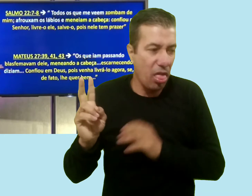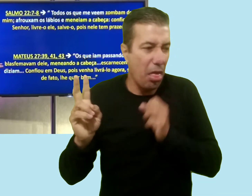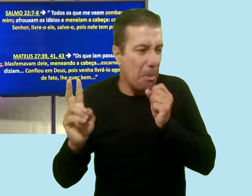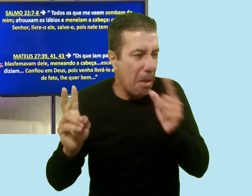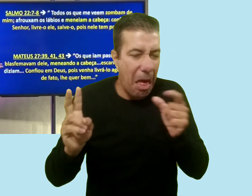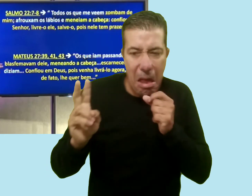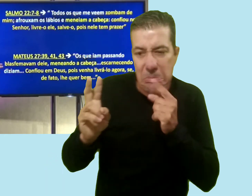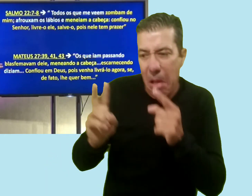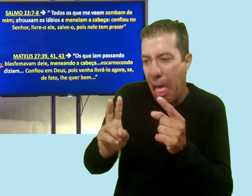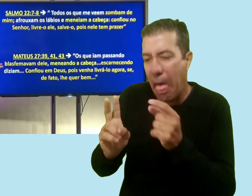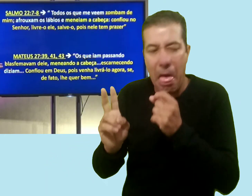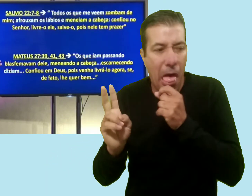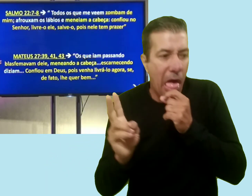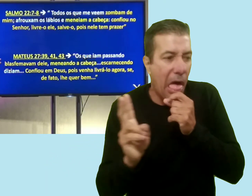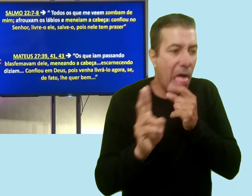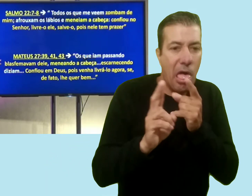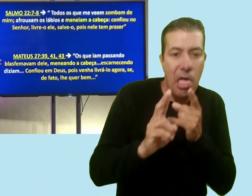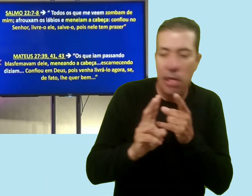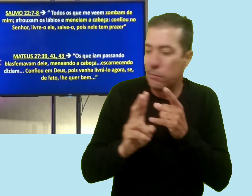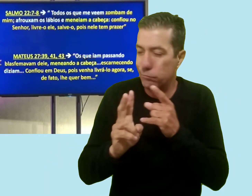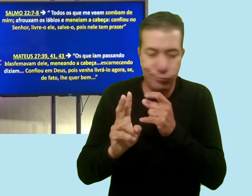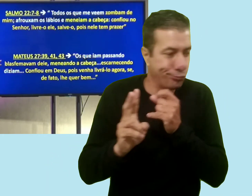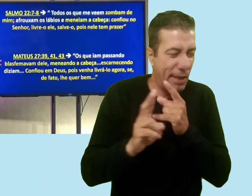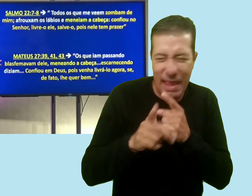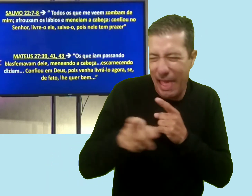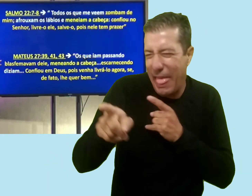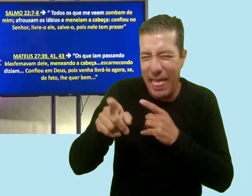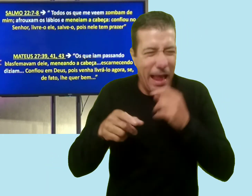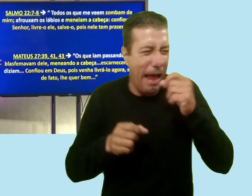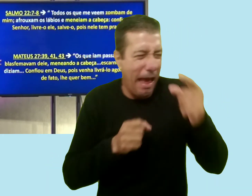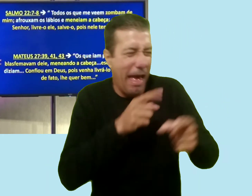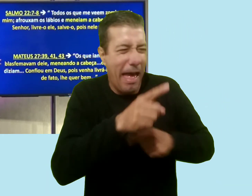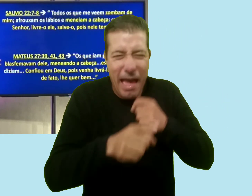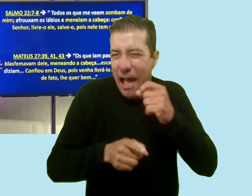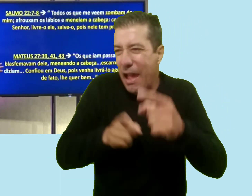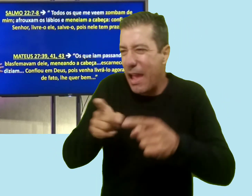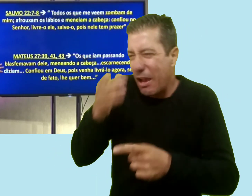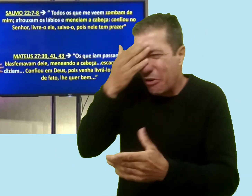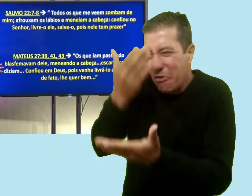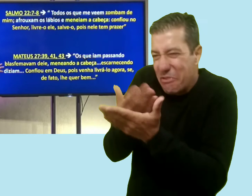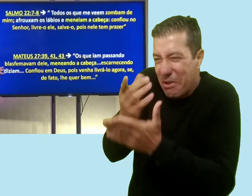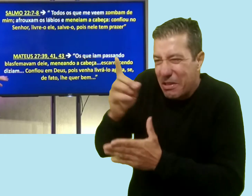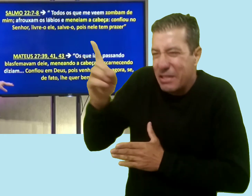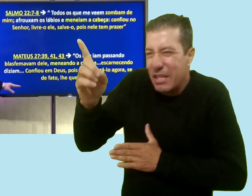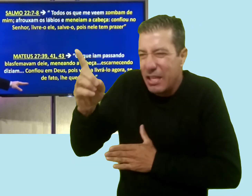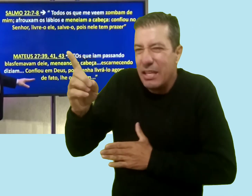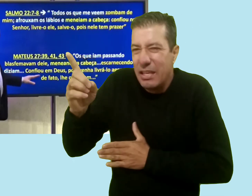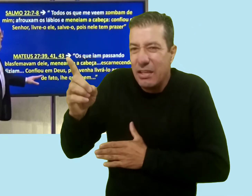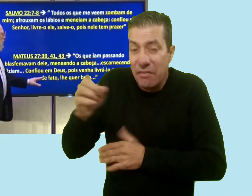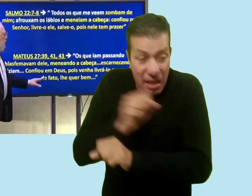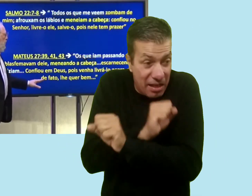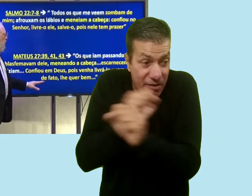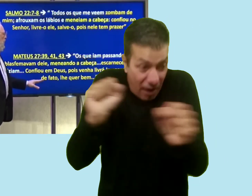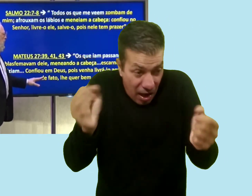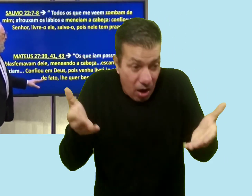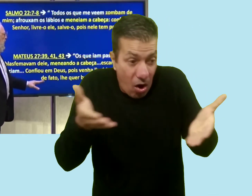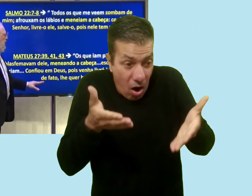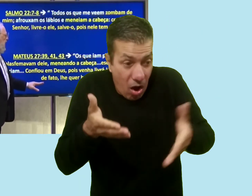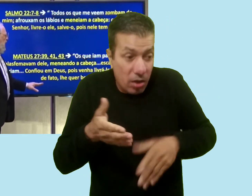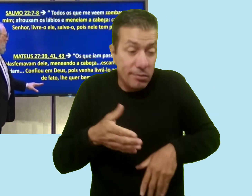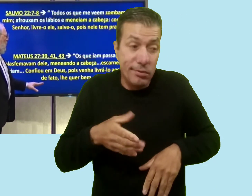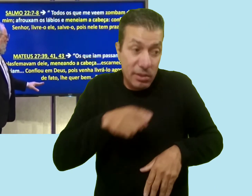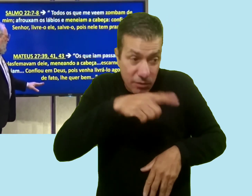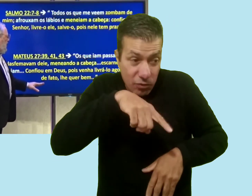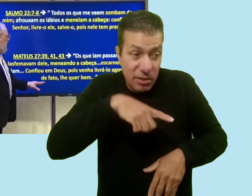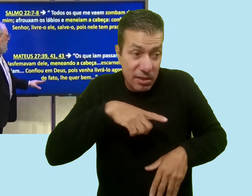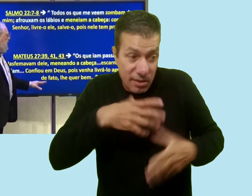passando blasfemavam dele, meneando a cabeça e escarnecendo diziam, confiou em Deus, pois venha